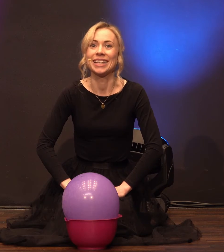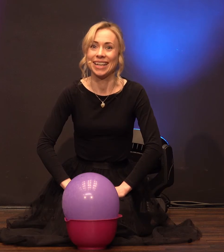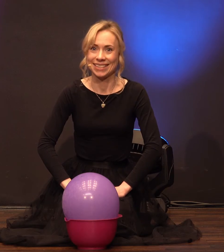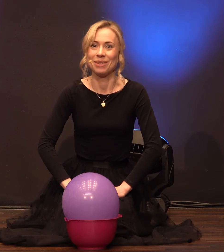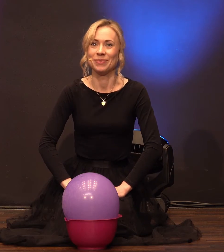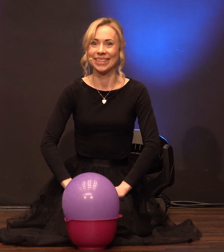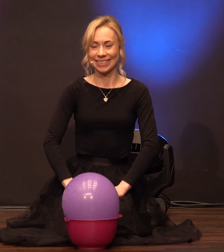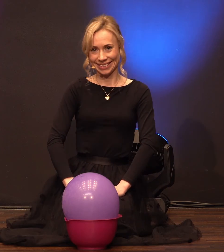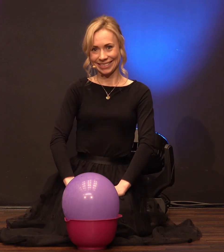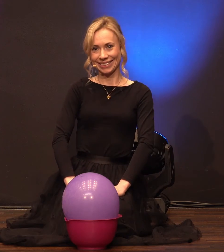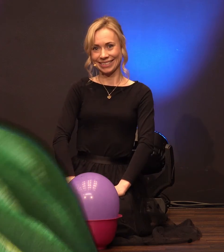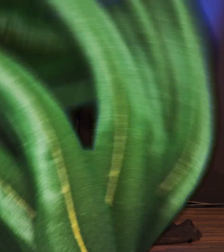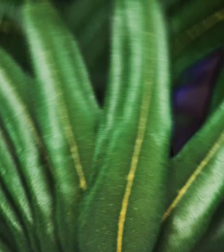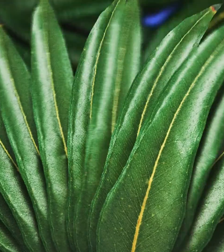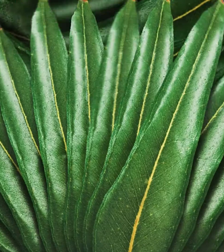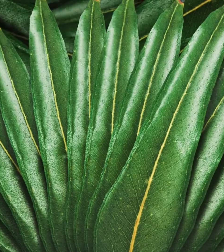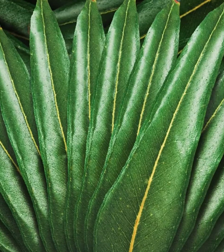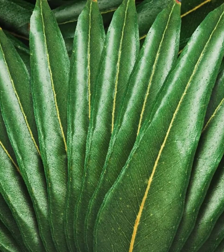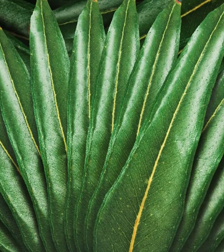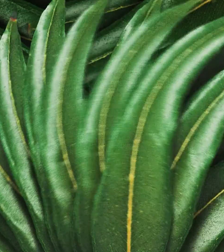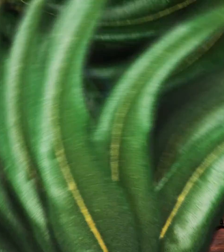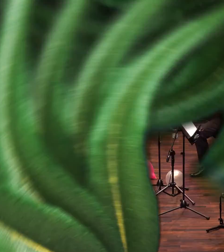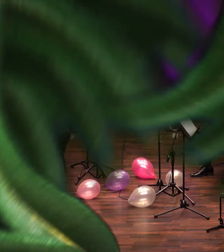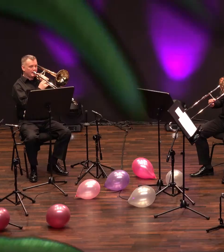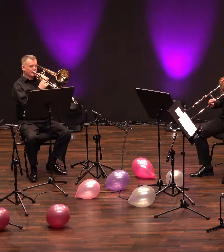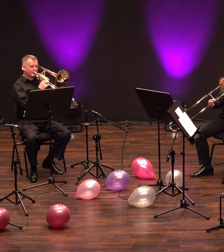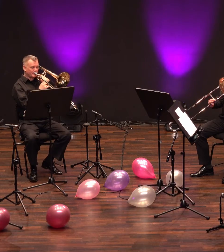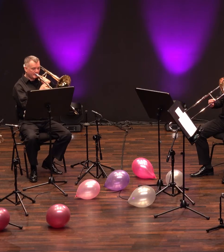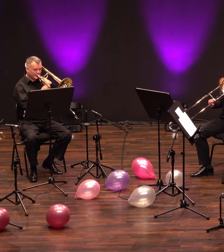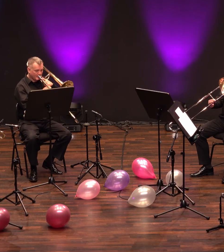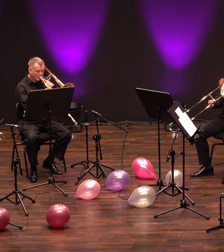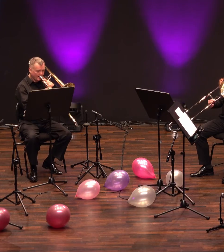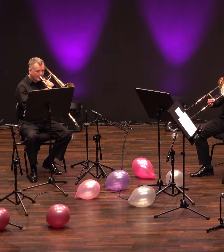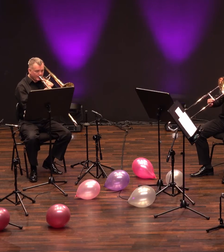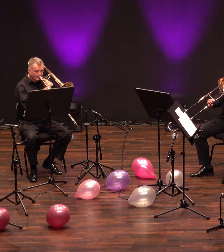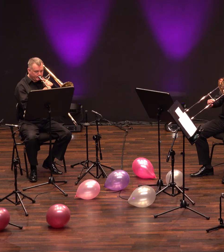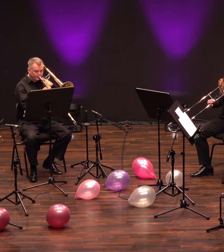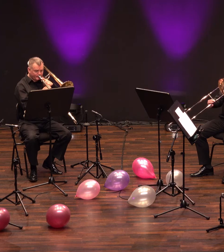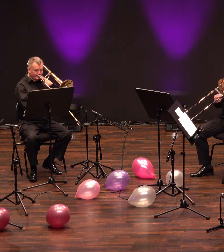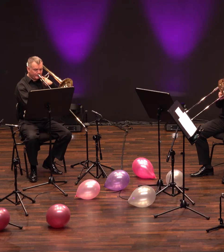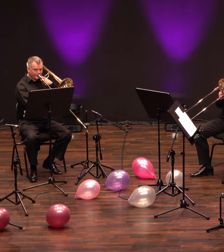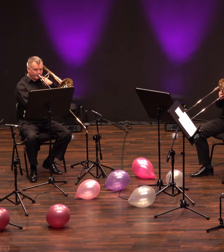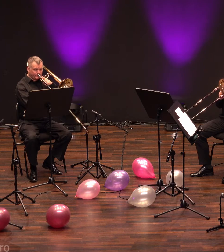wykonania samby. balonik,